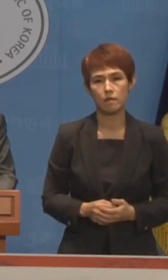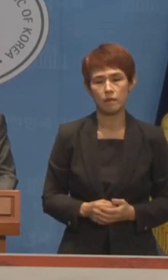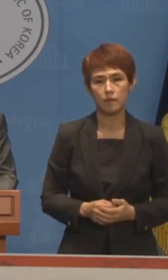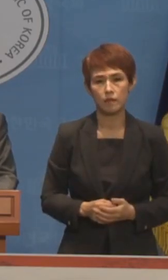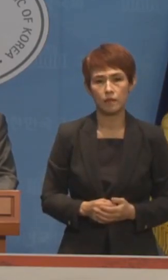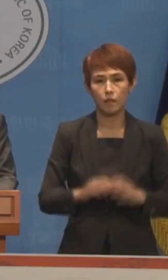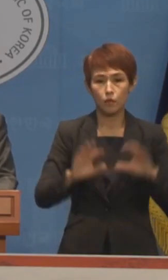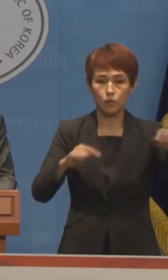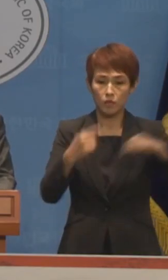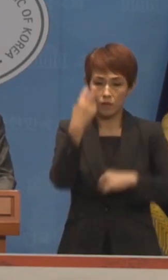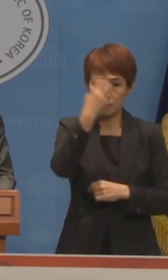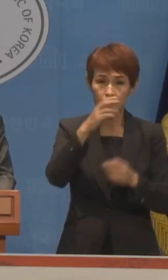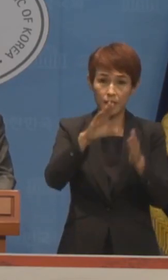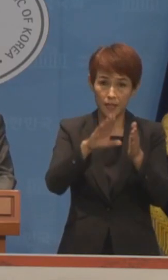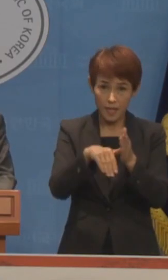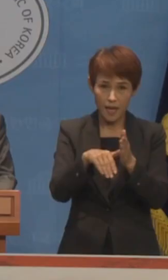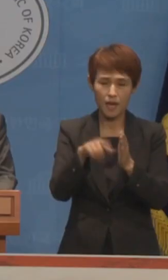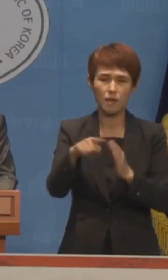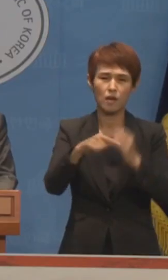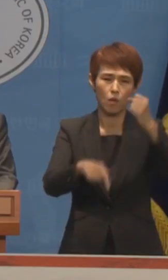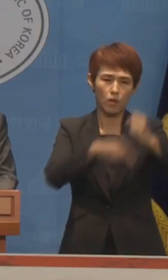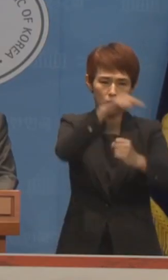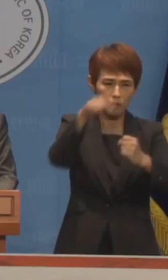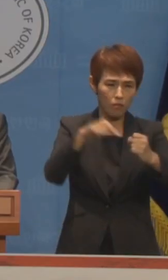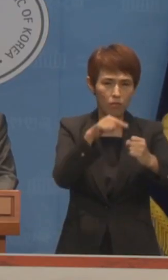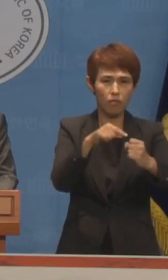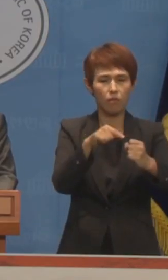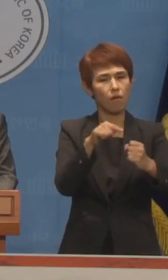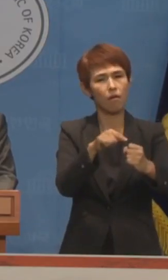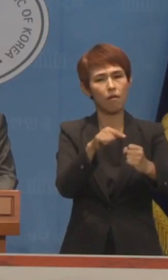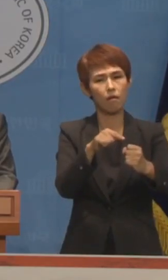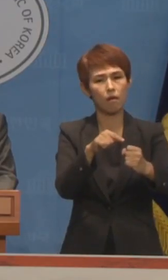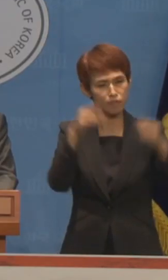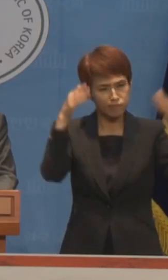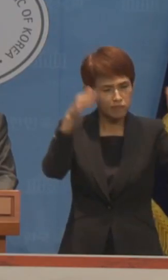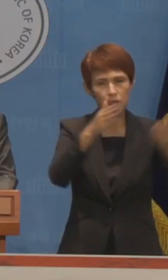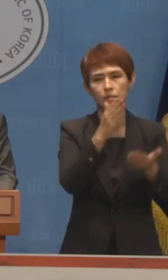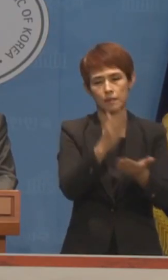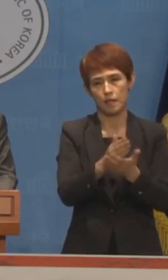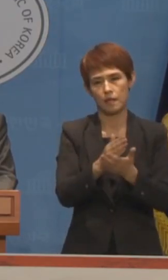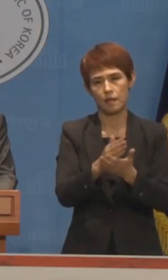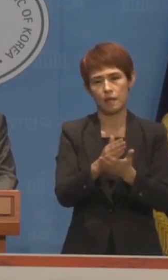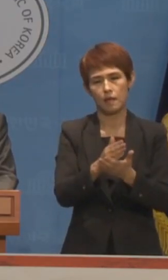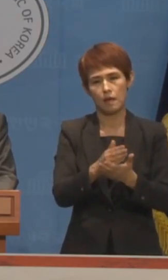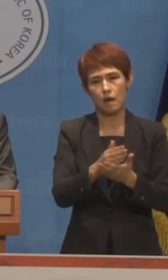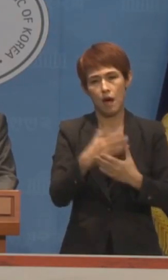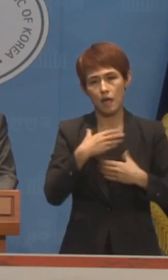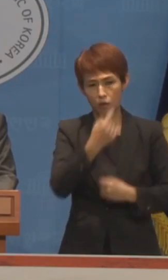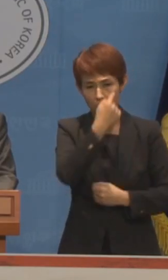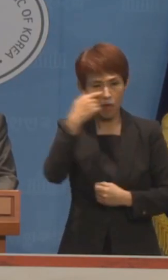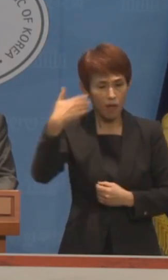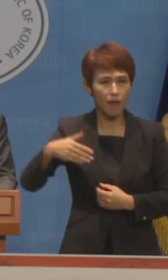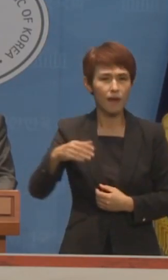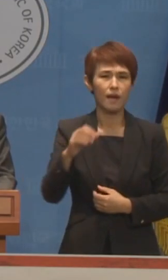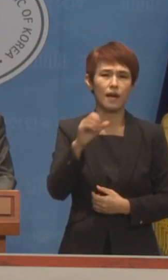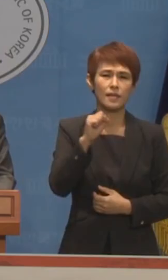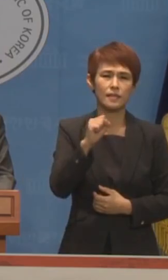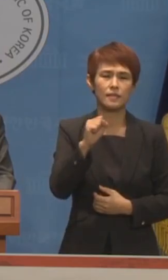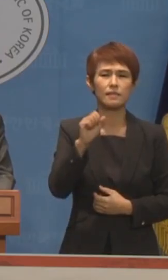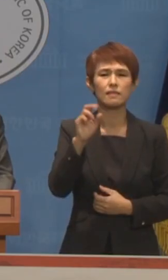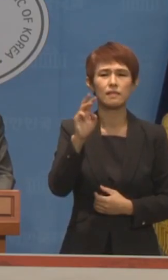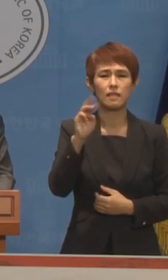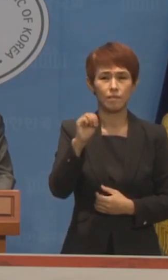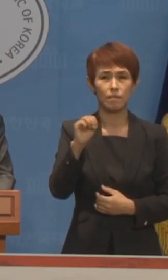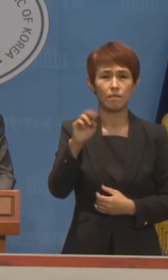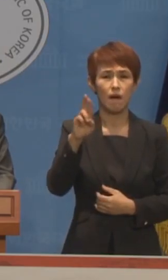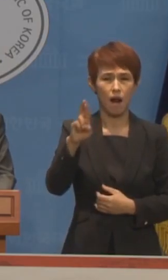정기본의 친원전 편향을 지적하고 안전성과 경제성이 검증되지 않은 SMR의 철회를 촉구해